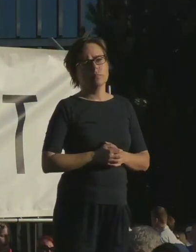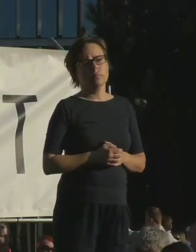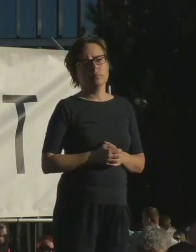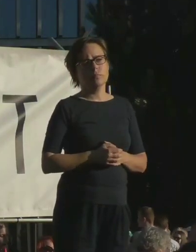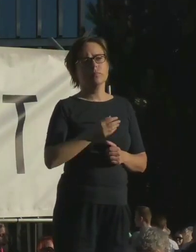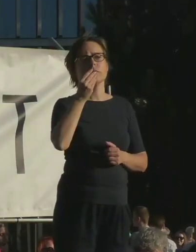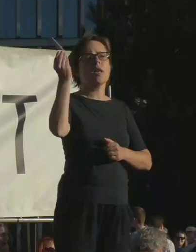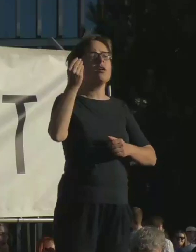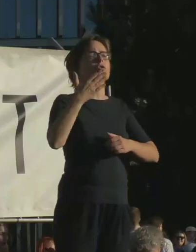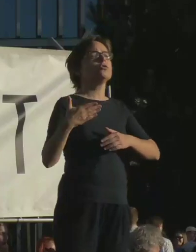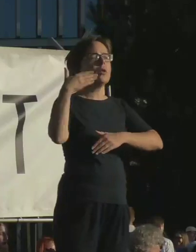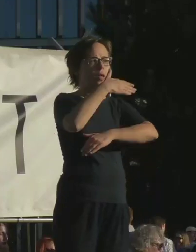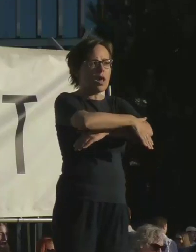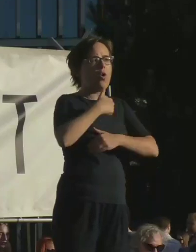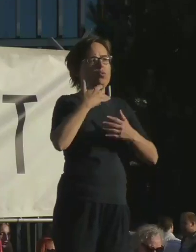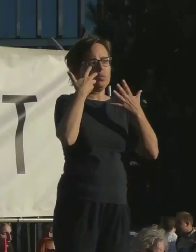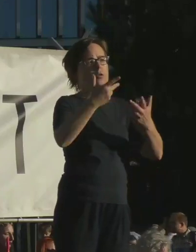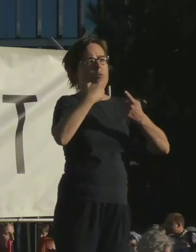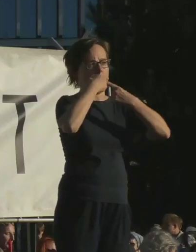I na koniec